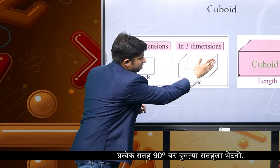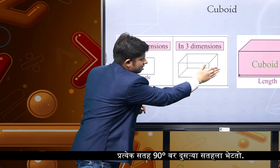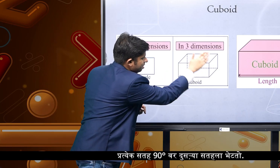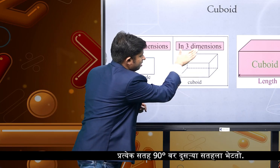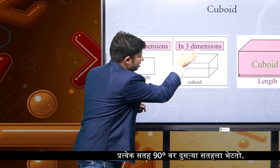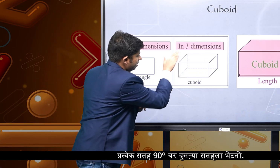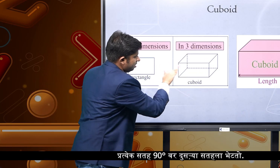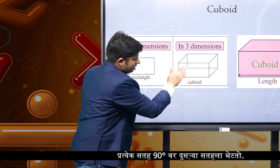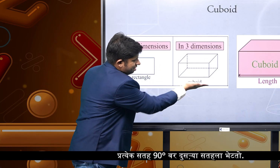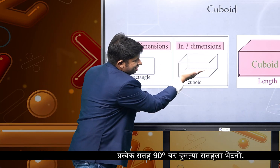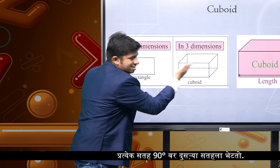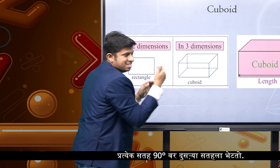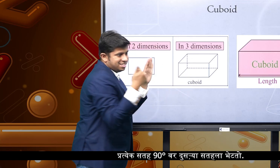डिग्रीवर दुसऱ्या सतहाला भेटतो.